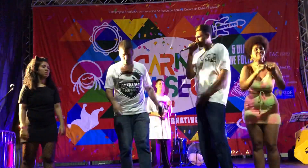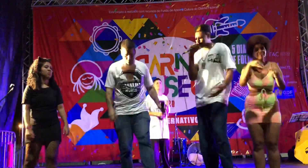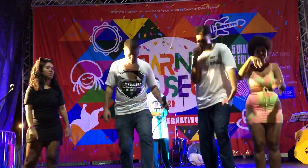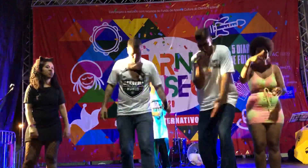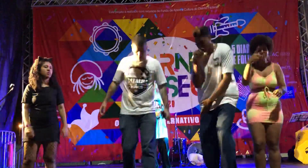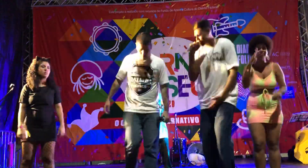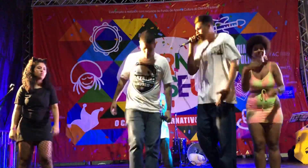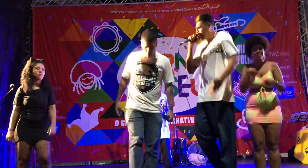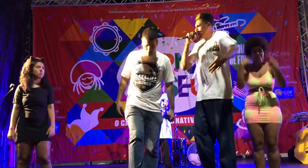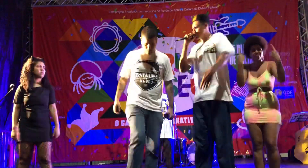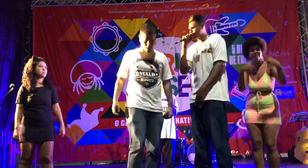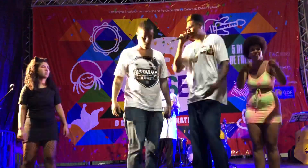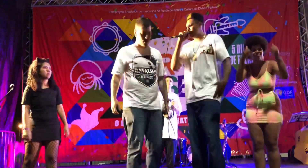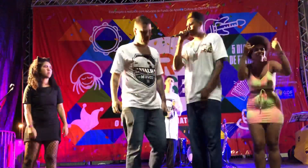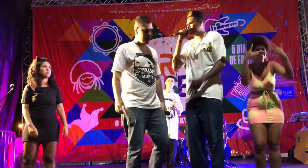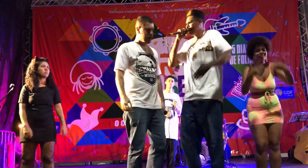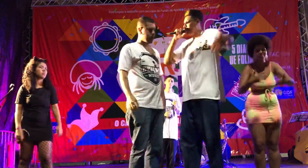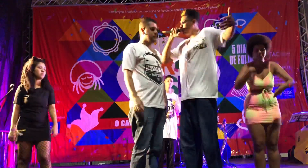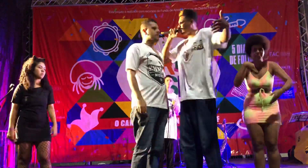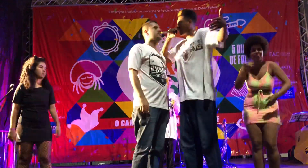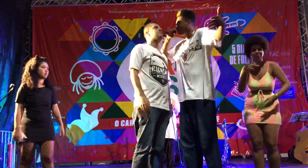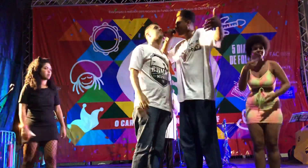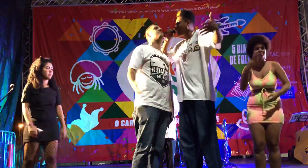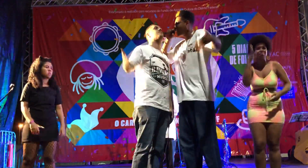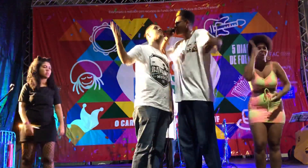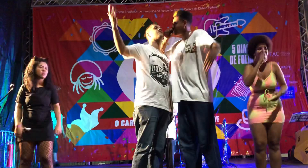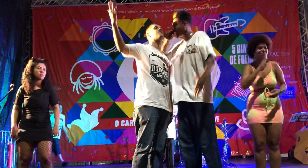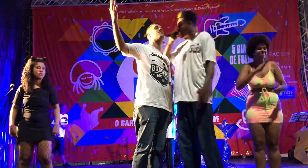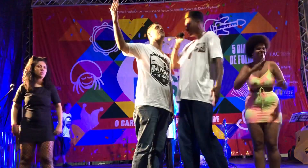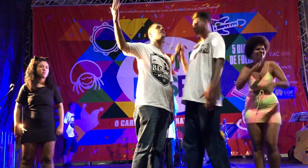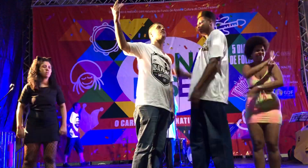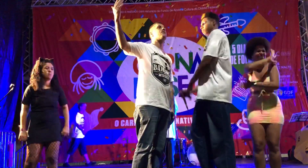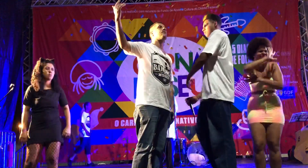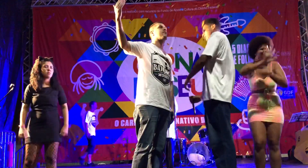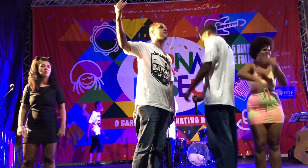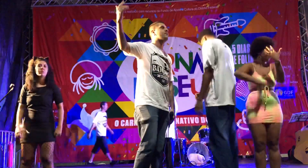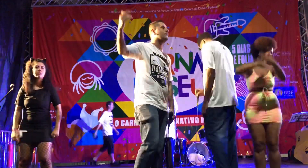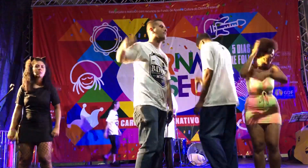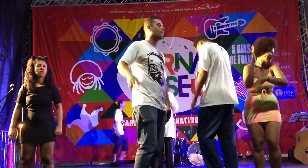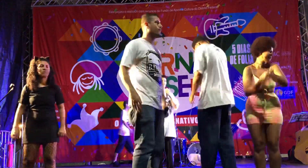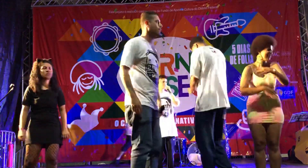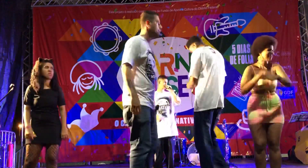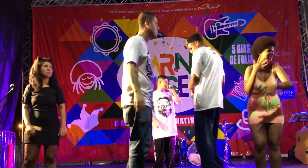tipo Vandal, vou explicar. Eu sou MPB, música pra bagaçar.